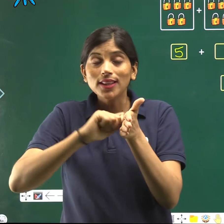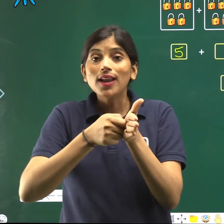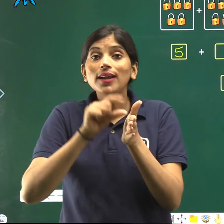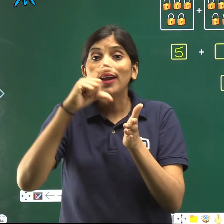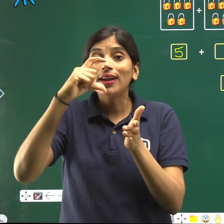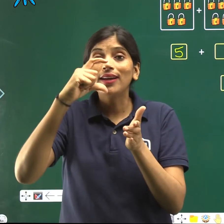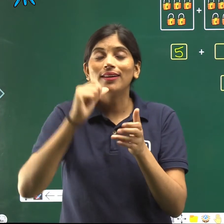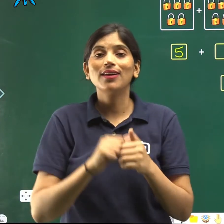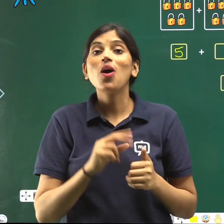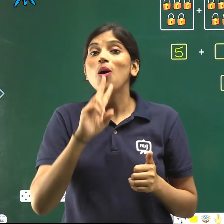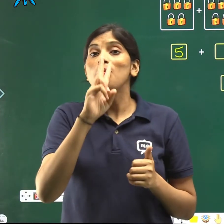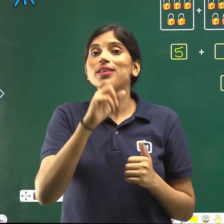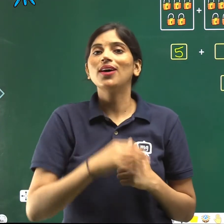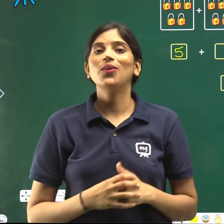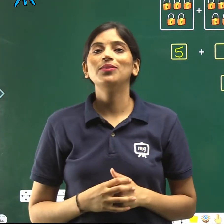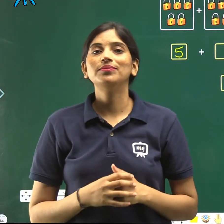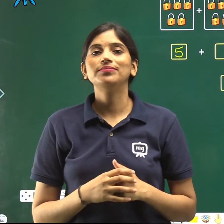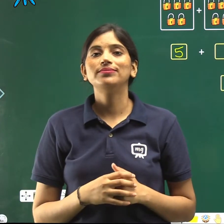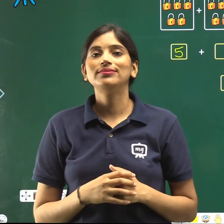हैं? बताओ।